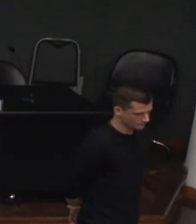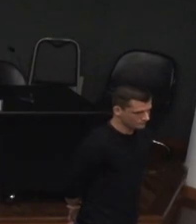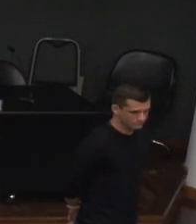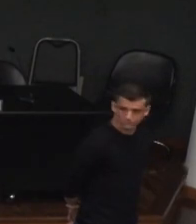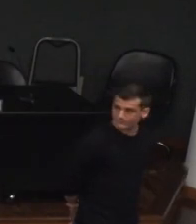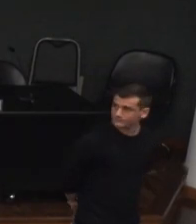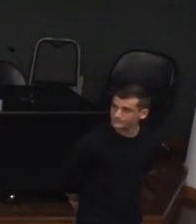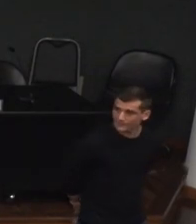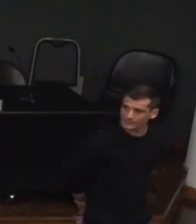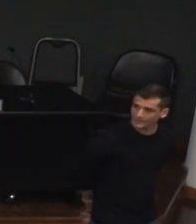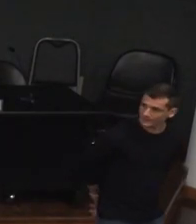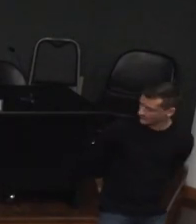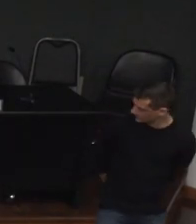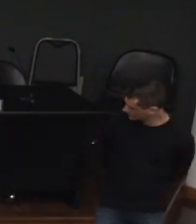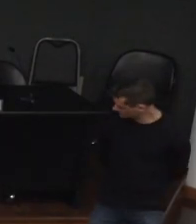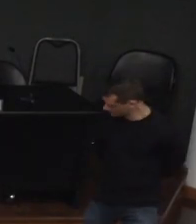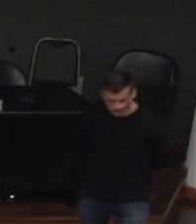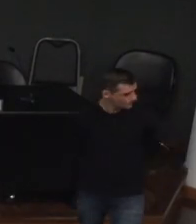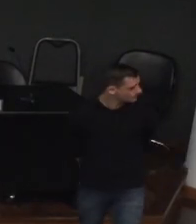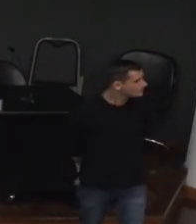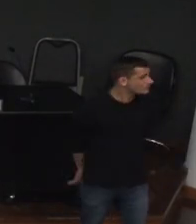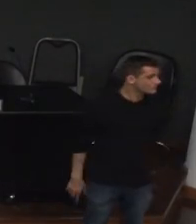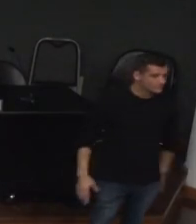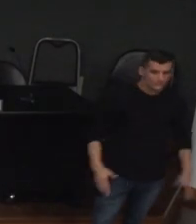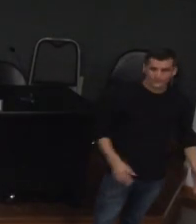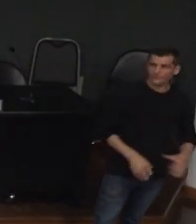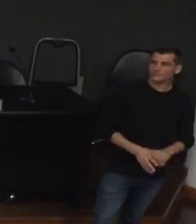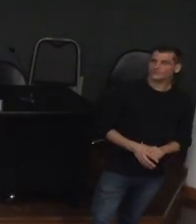Pessoal, vamos lá. Vamos lá.